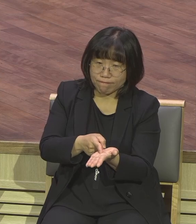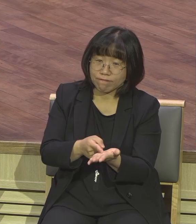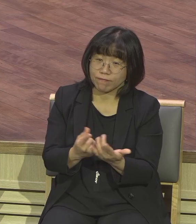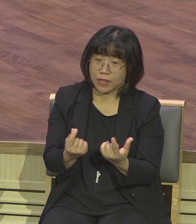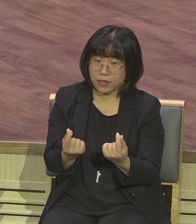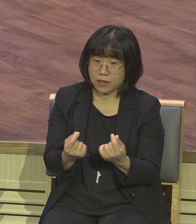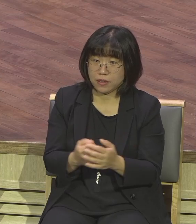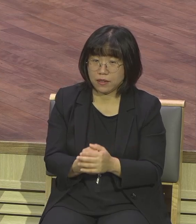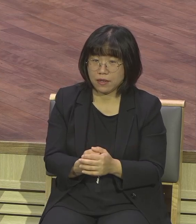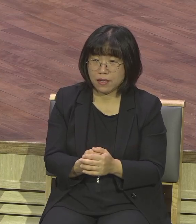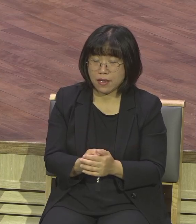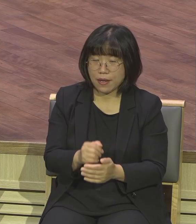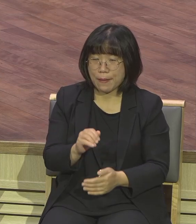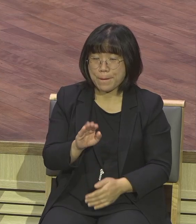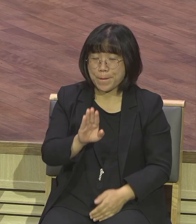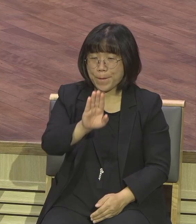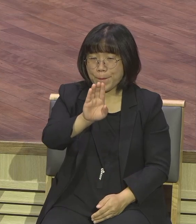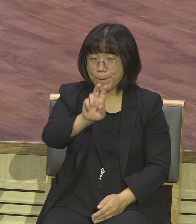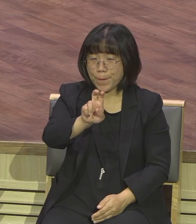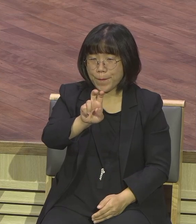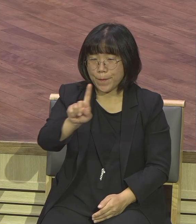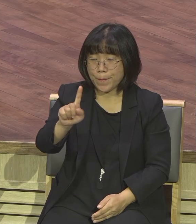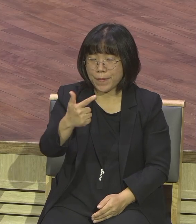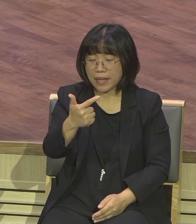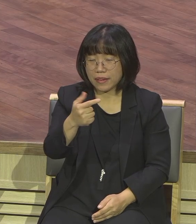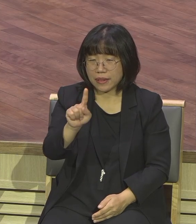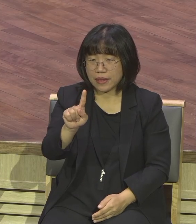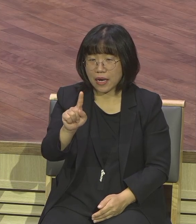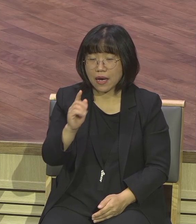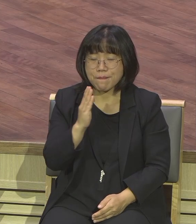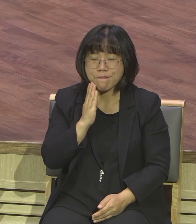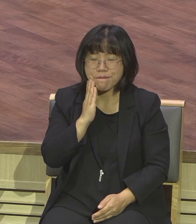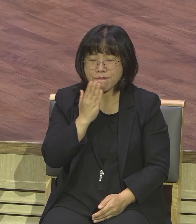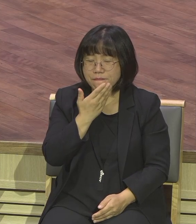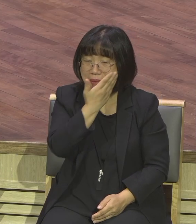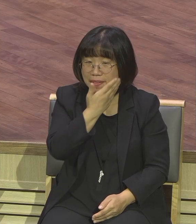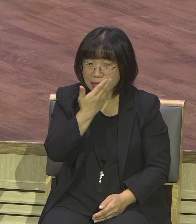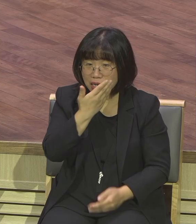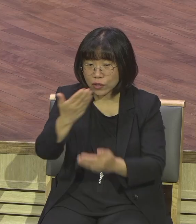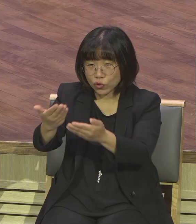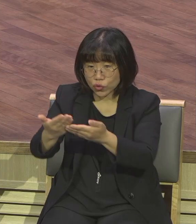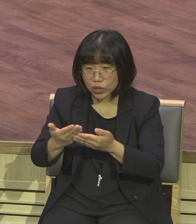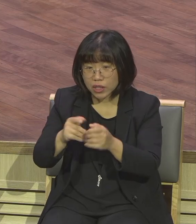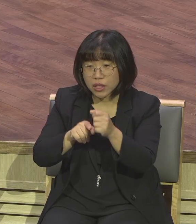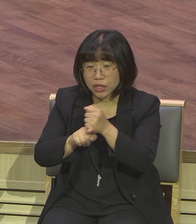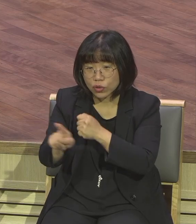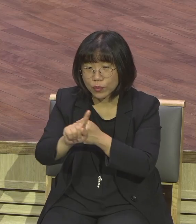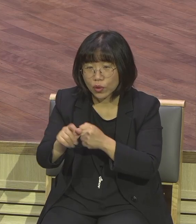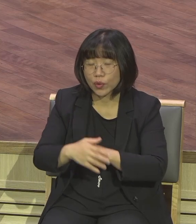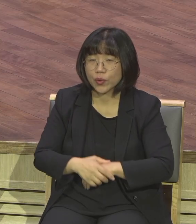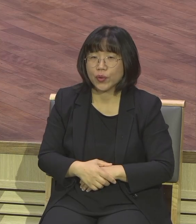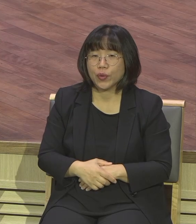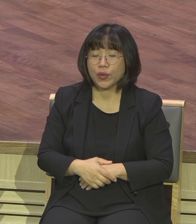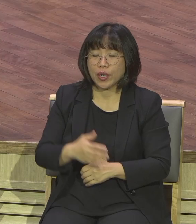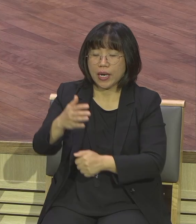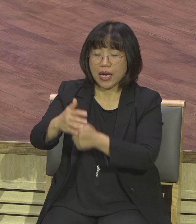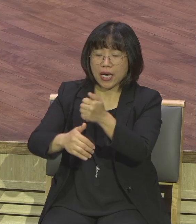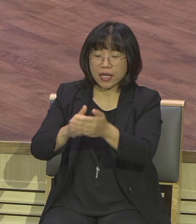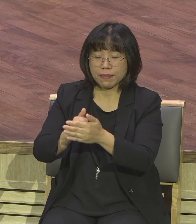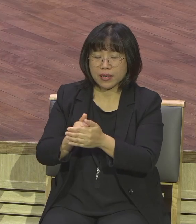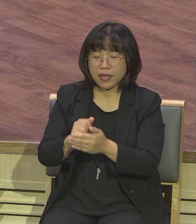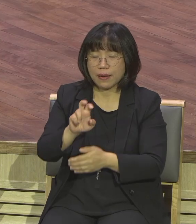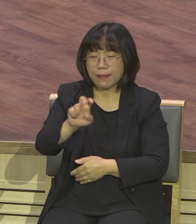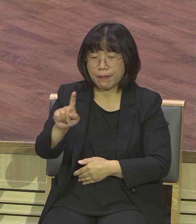만나를 먹이신 이유가 뭐냐? 왜 광야 40년 가게 하셨고 만나를 왜 걸어주셨냐? 만나를 먹이신